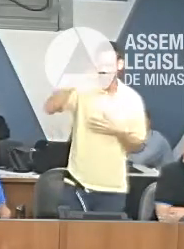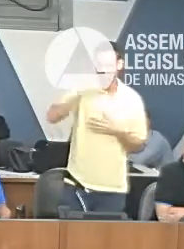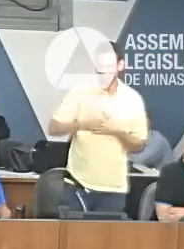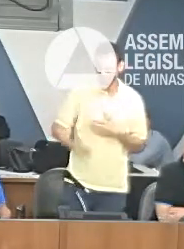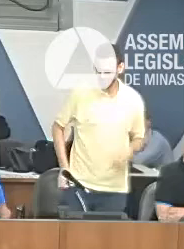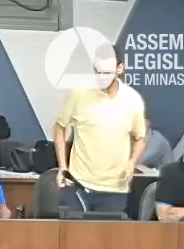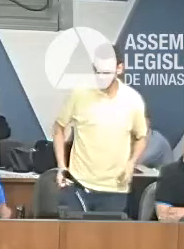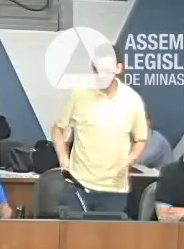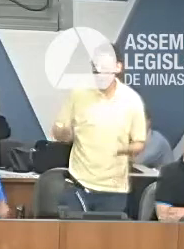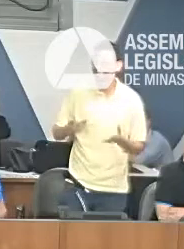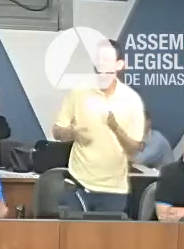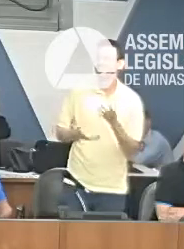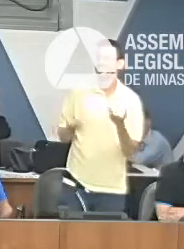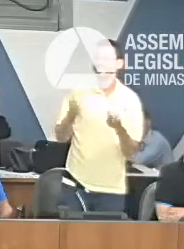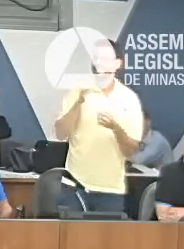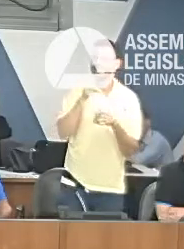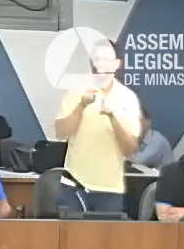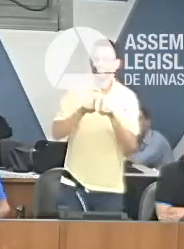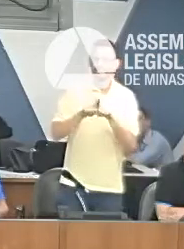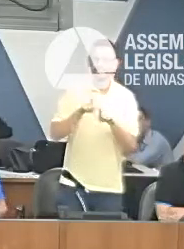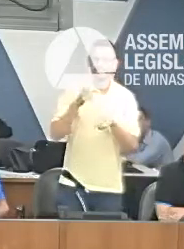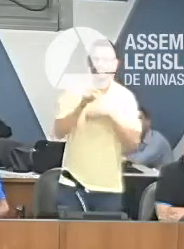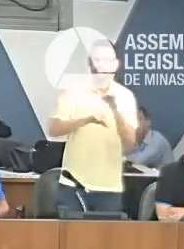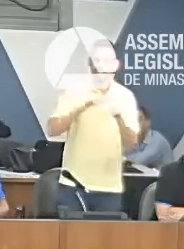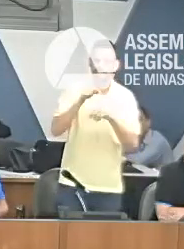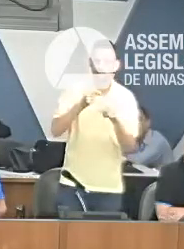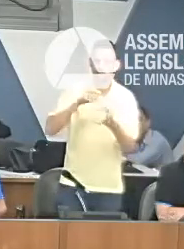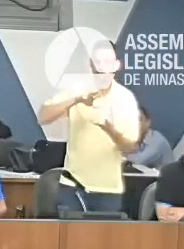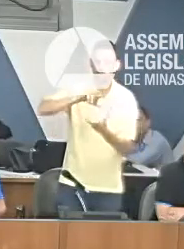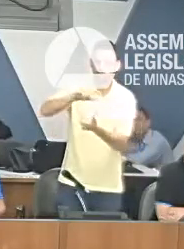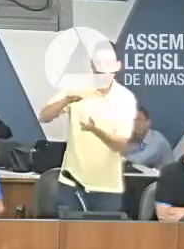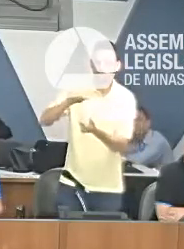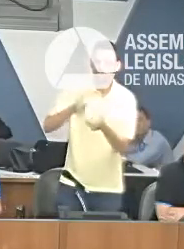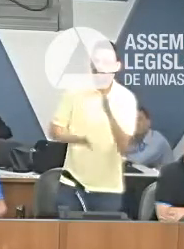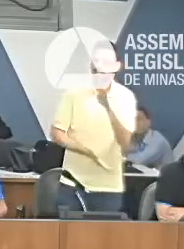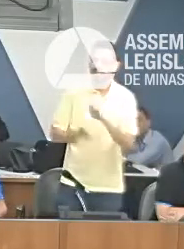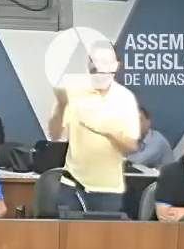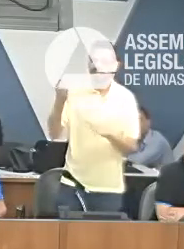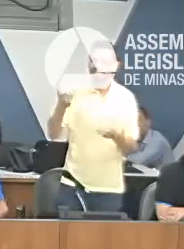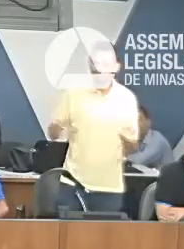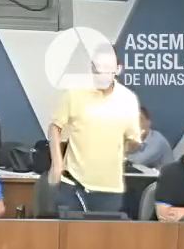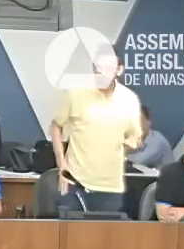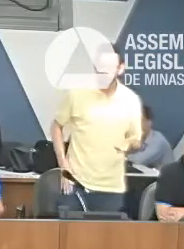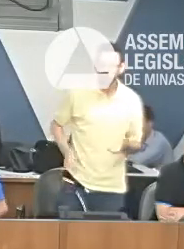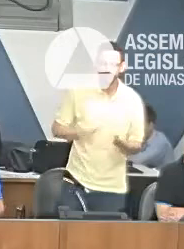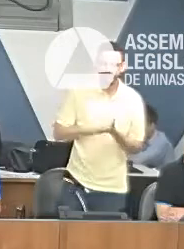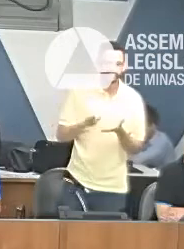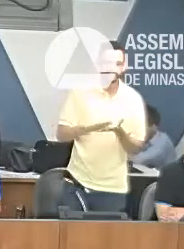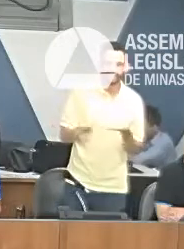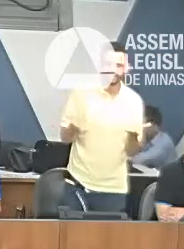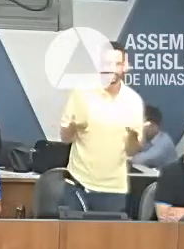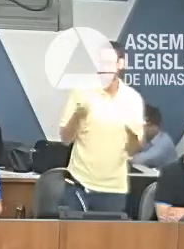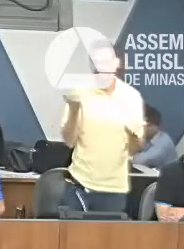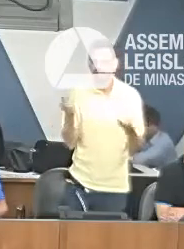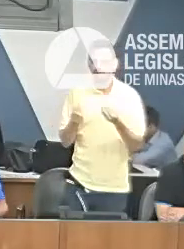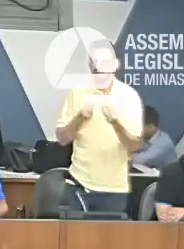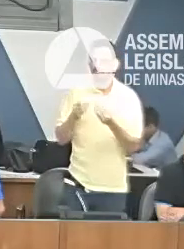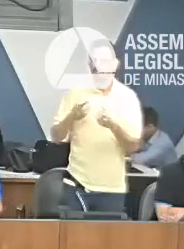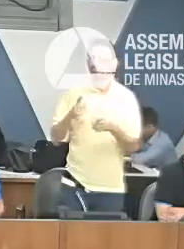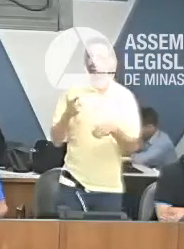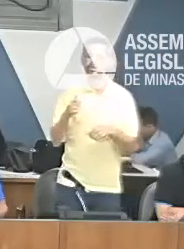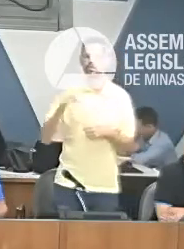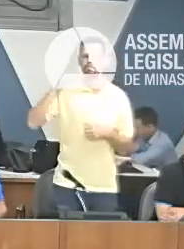falou né que que os surdos eles gastam do próprio bolsa família investe nele ele